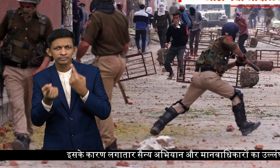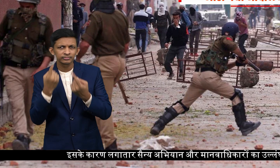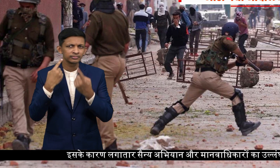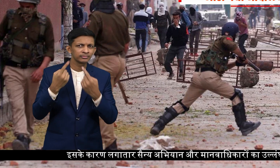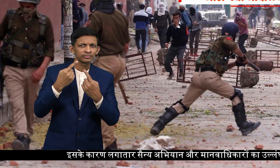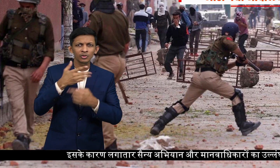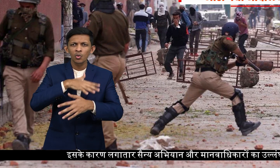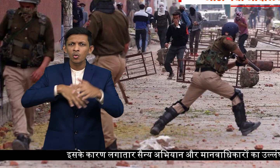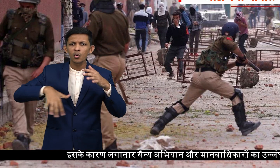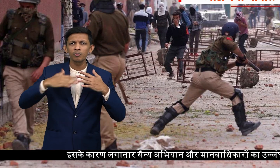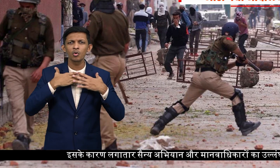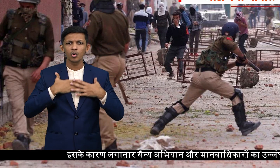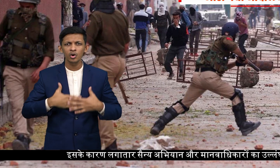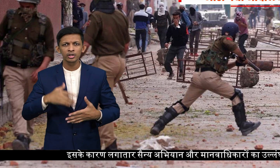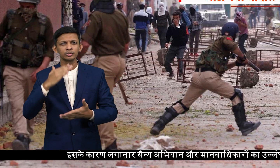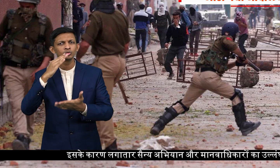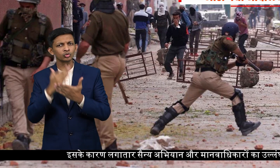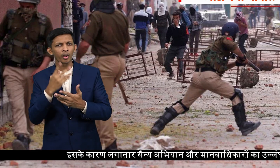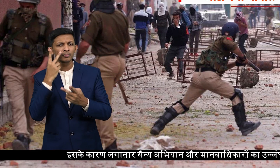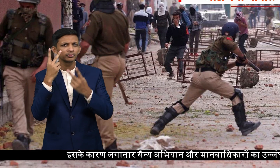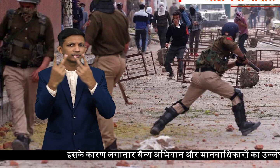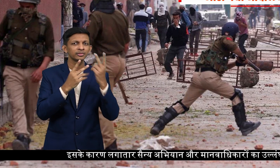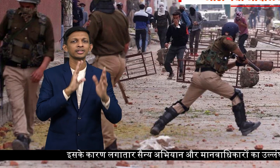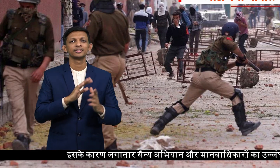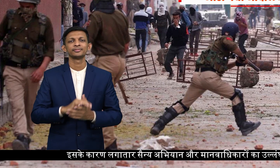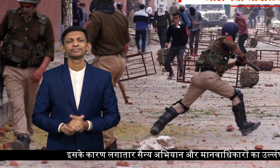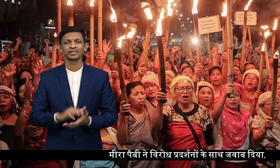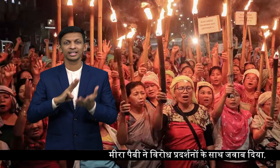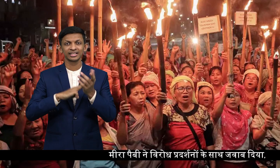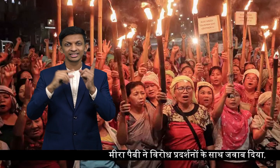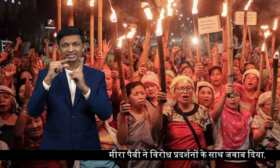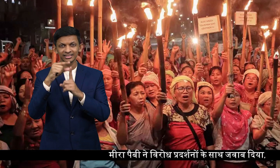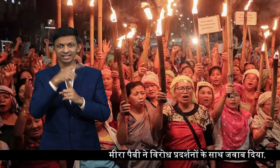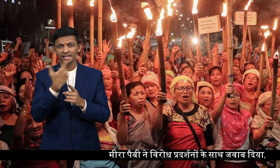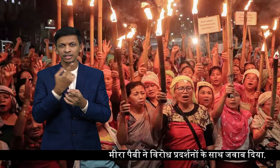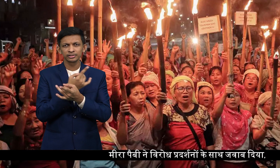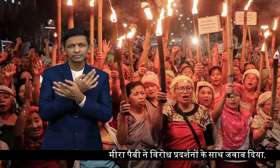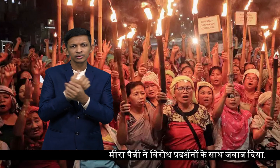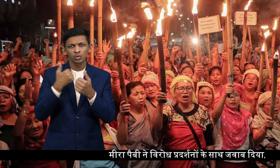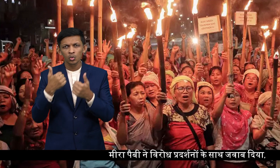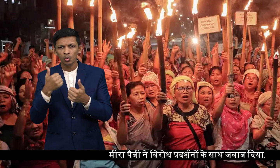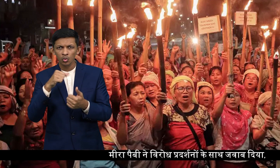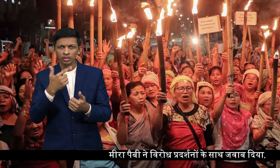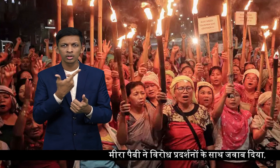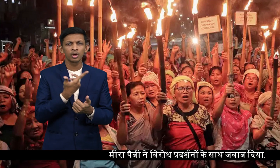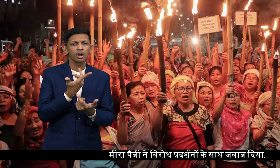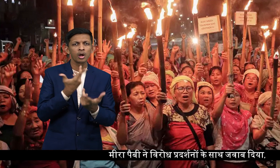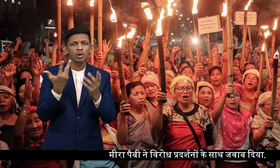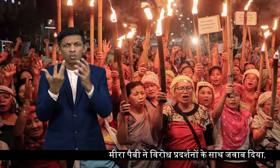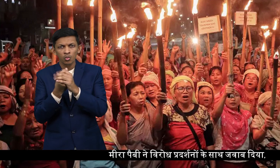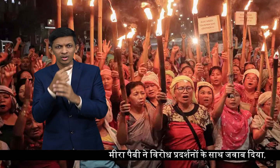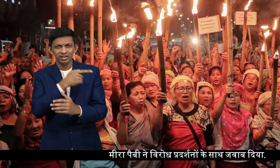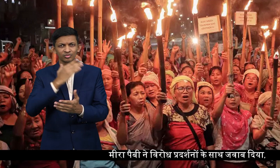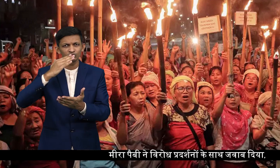सैन्य अभियान और मानवाधिकारों का उल्लंघन हुआ। मीरा पेंबी ने विरोध प्रदर्शनों के